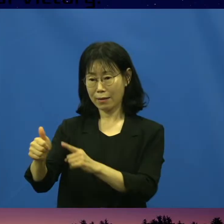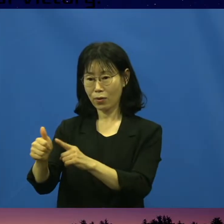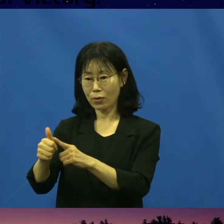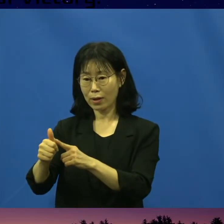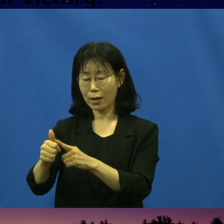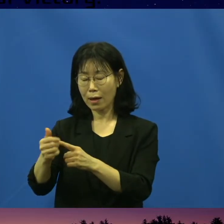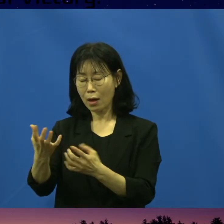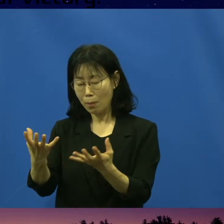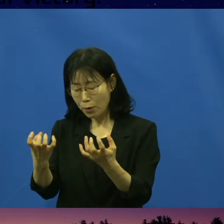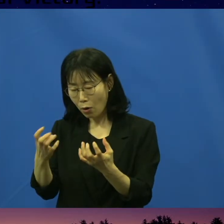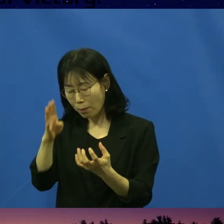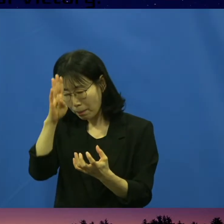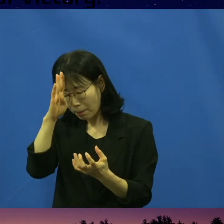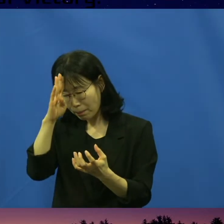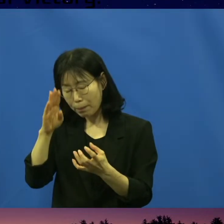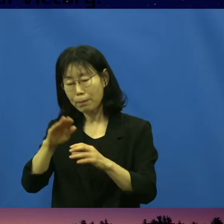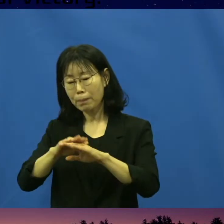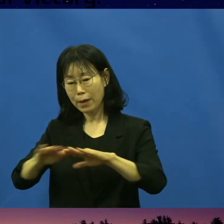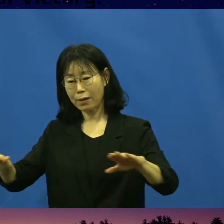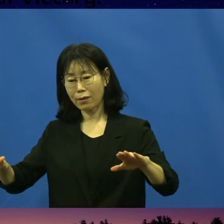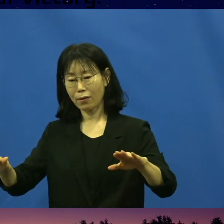생각했겠어요?